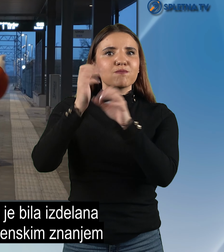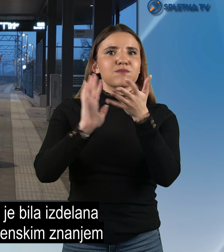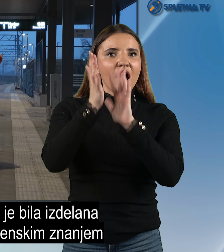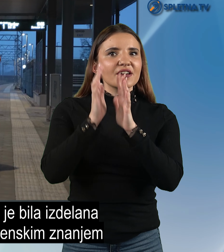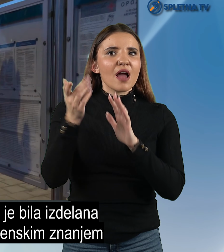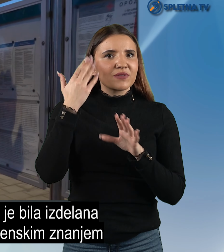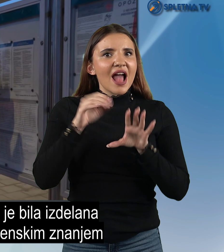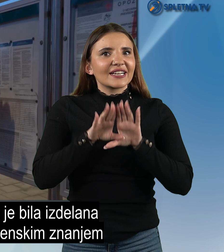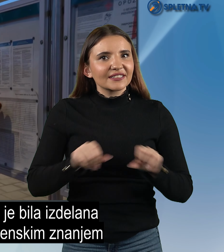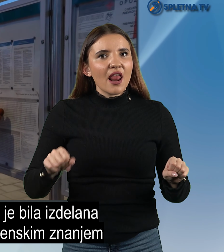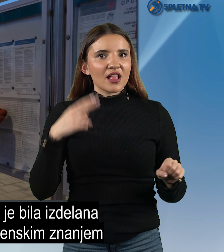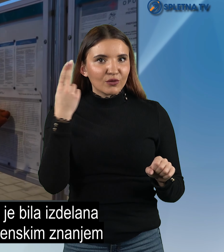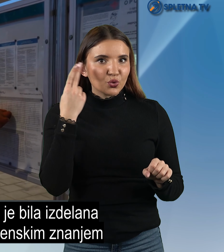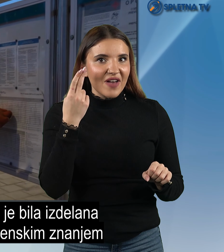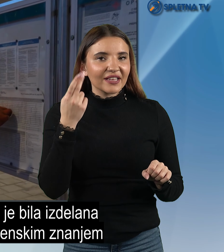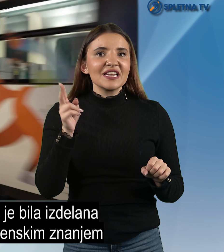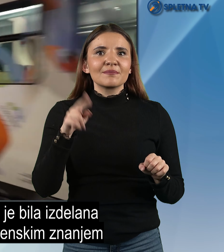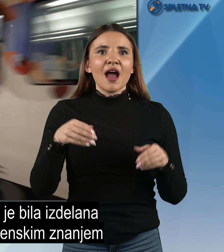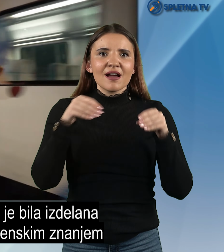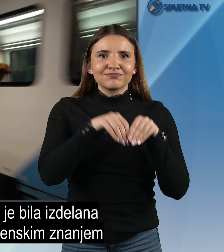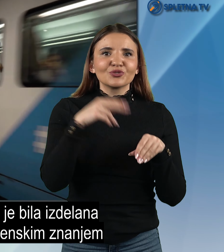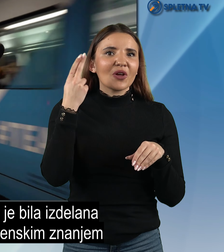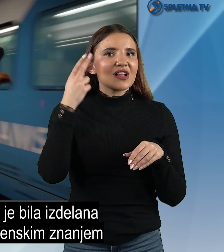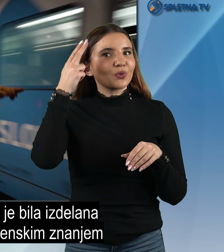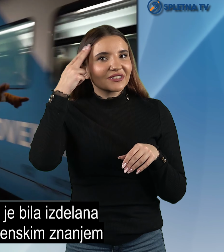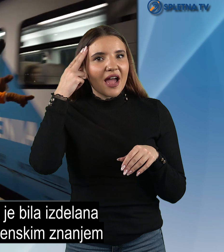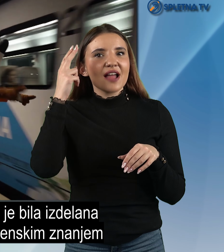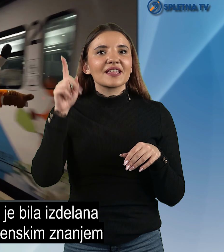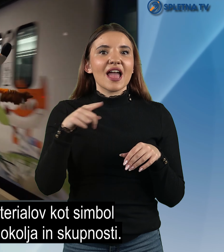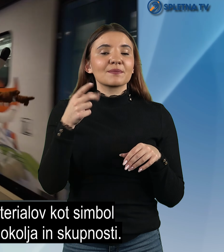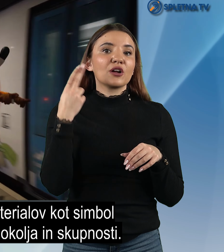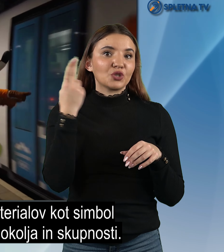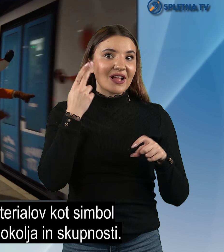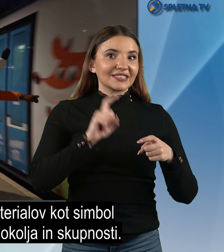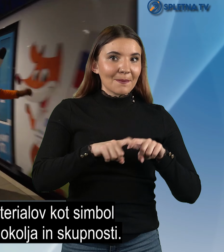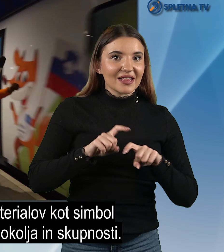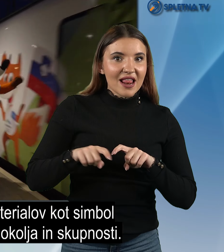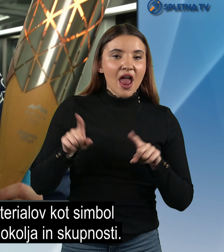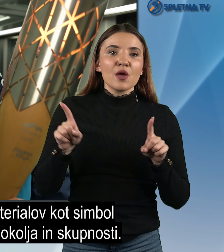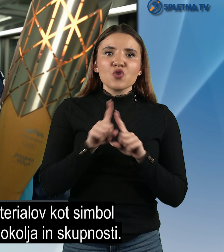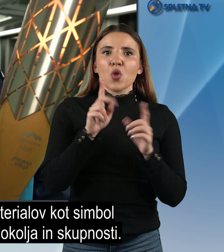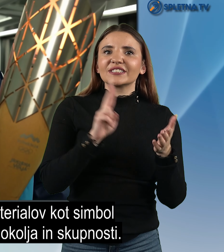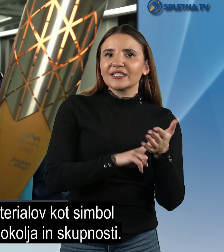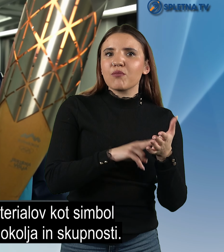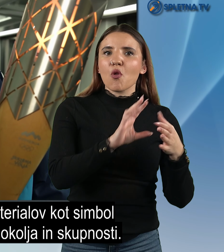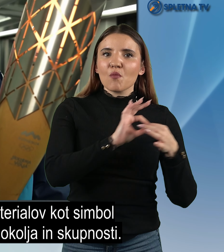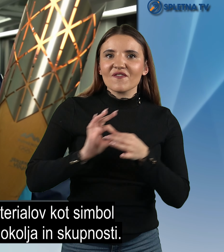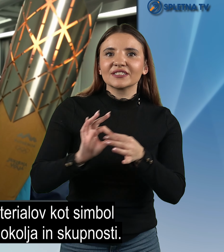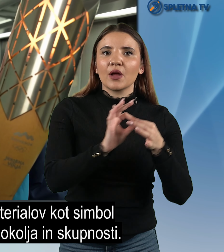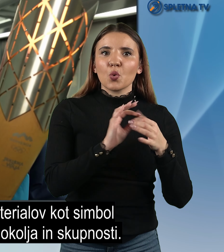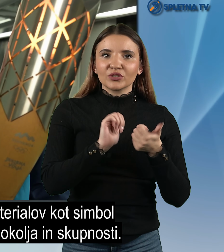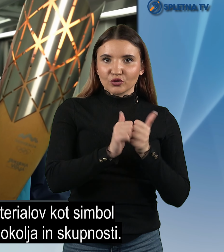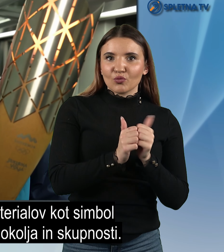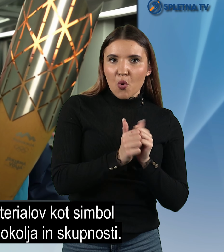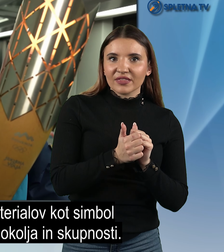Slovenska bakla je bila izdelana v Sloveniji, s slovenskim znanjem in iz slovenskih materialov, kot simbol